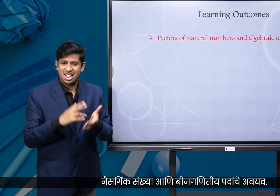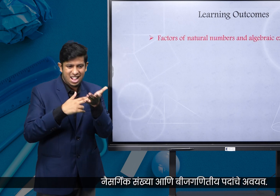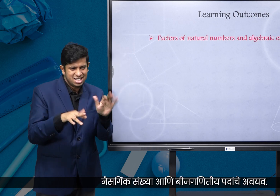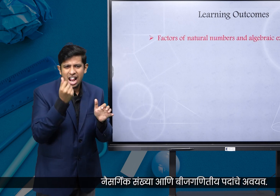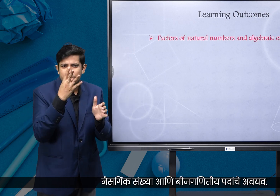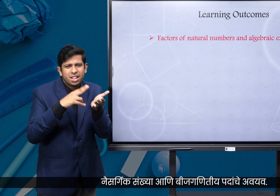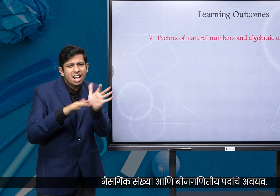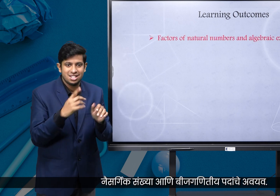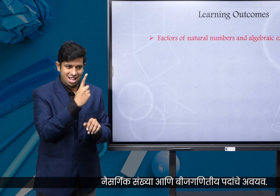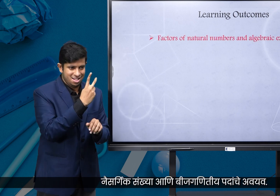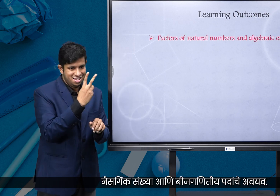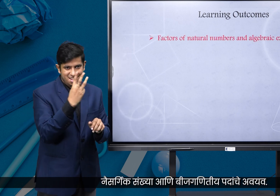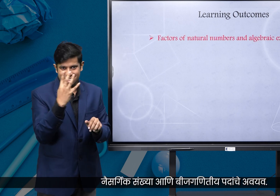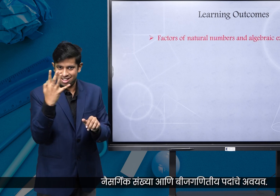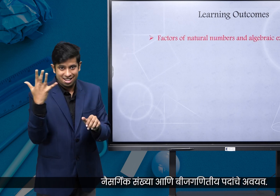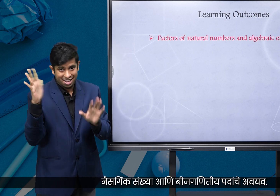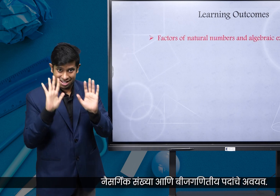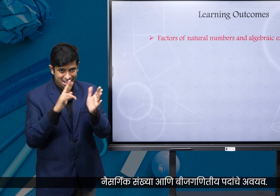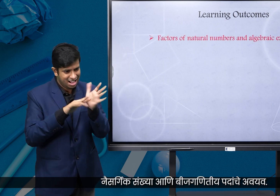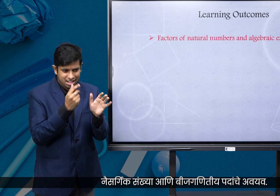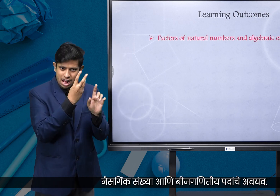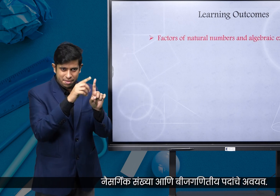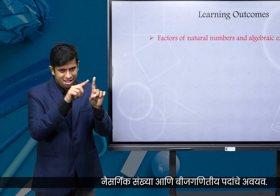नैसर्गिक संख्या आणि बीजगणितीय पदांचे अवयव.